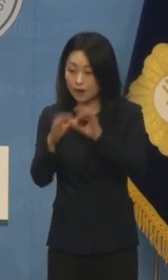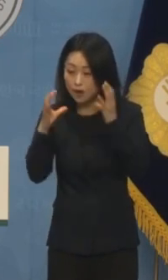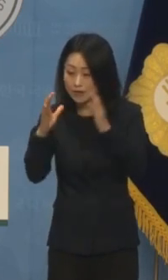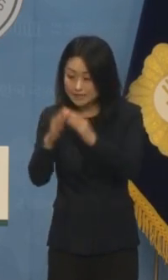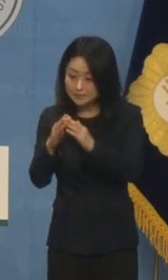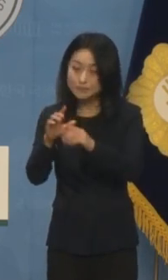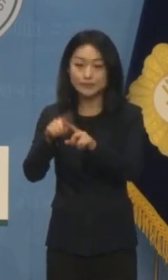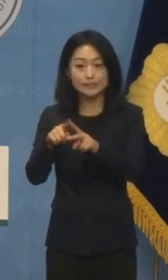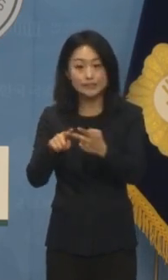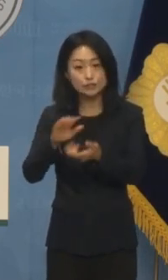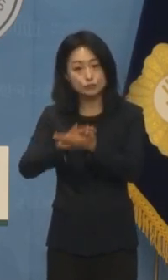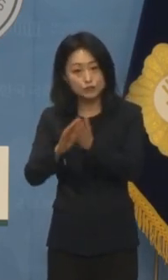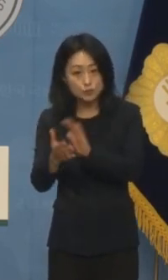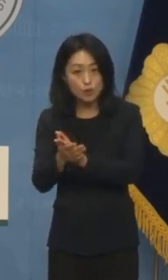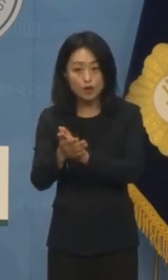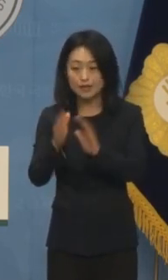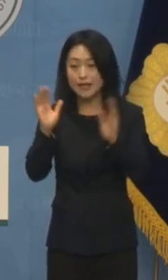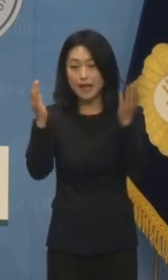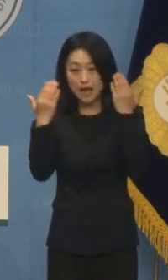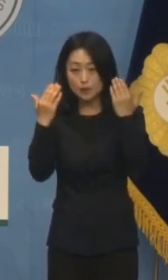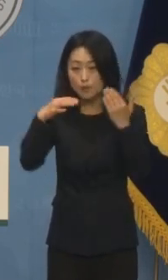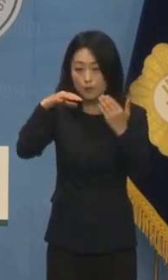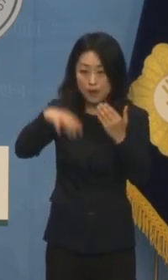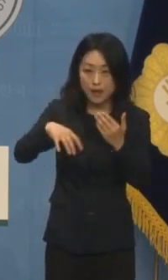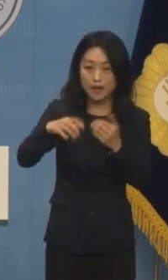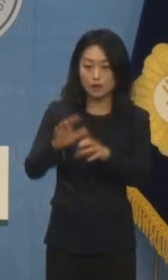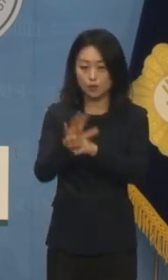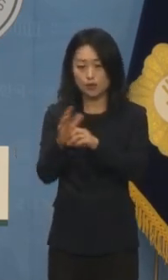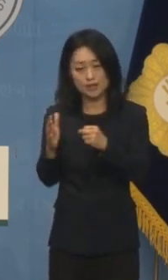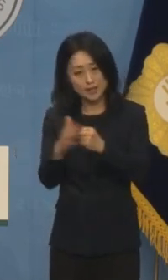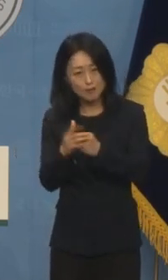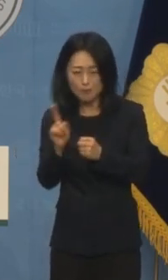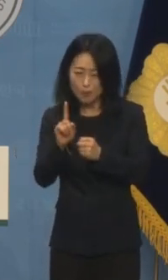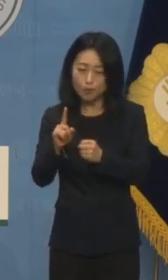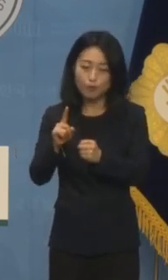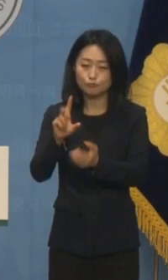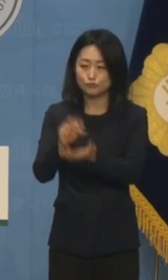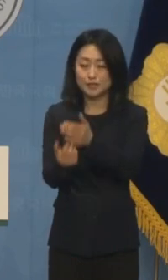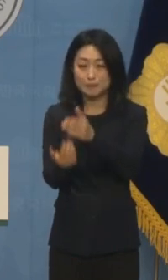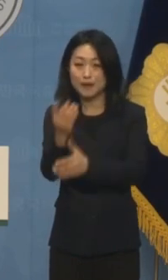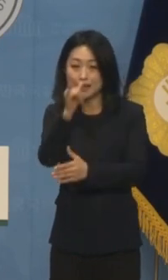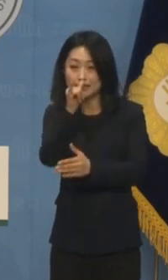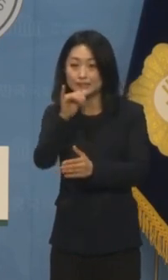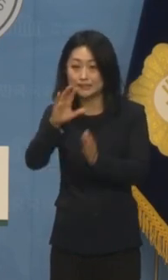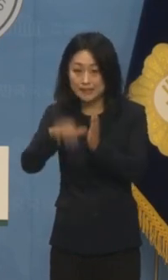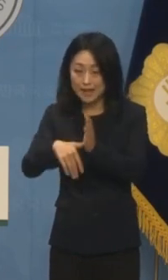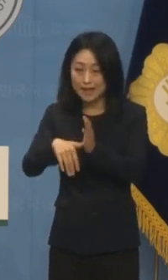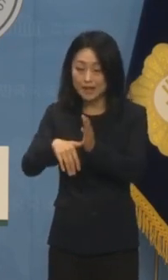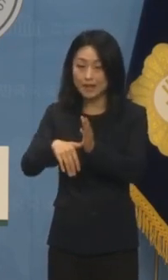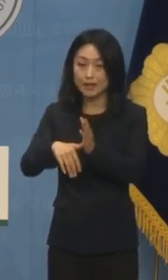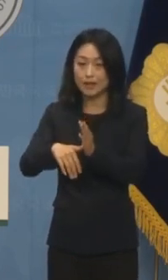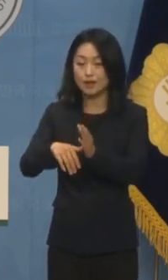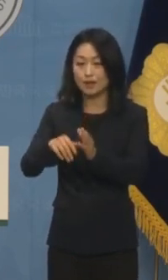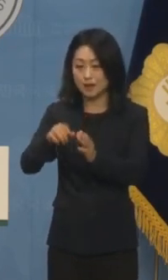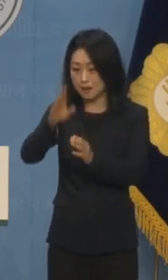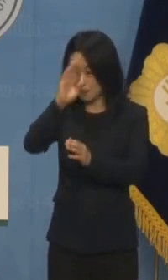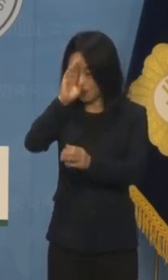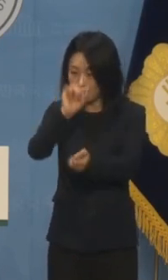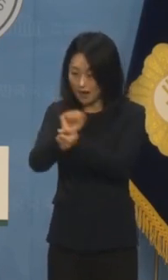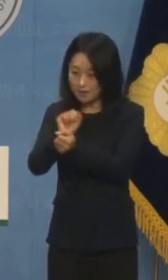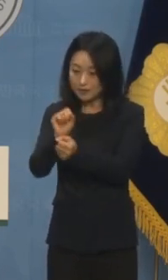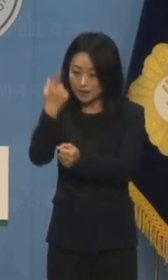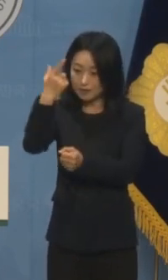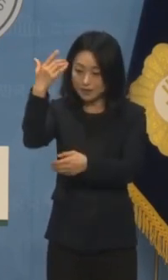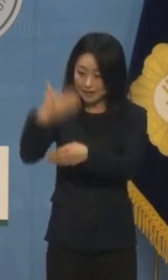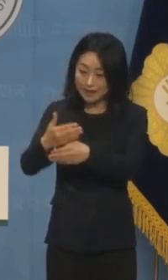어린이집, 유치원, 학교 등의 시설이 정상적으로 운영되지 않고 장기간 셧다운되는 경우를 대처할 수